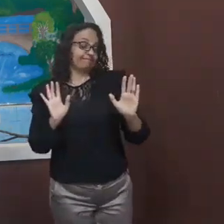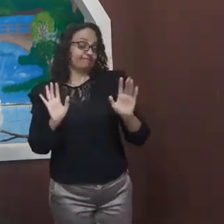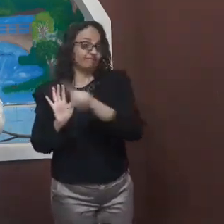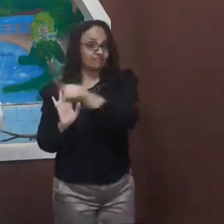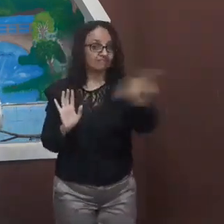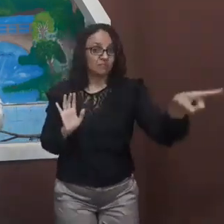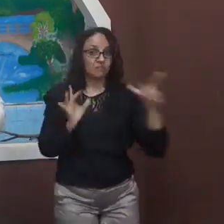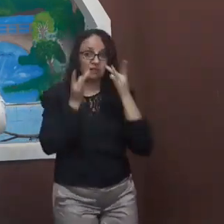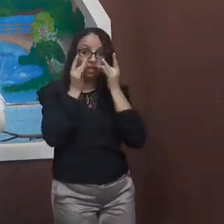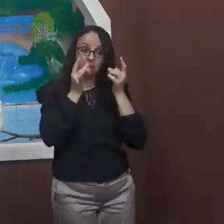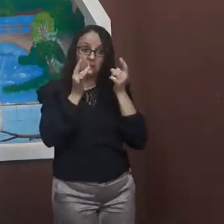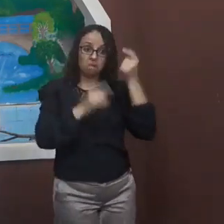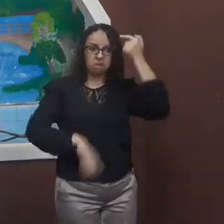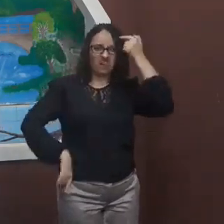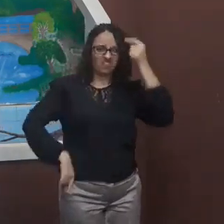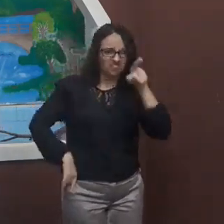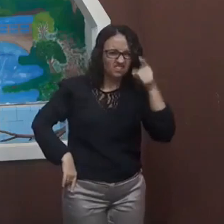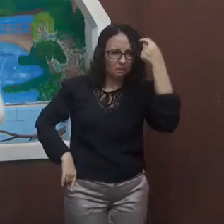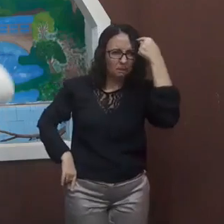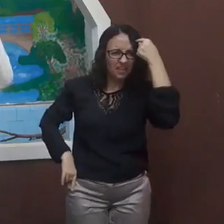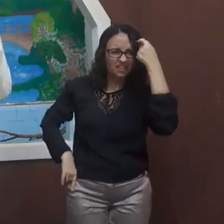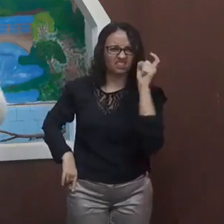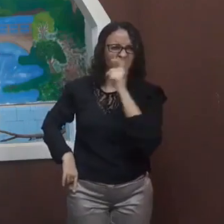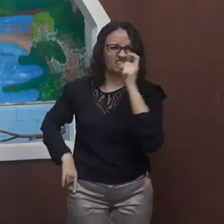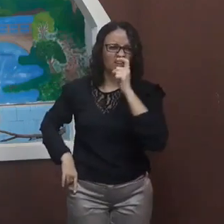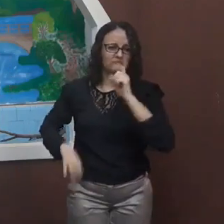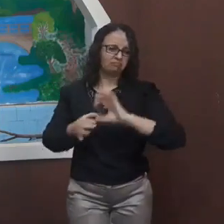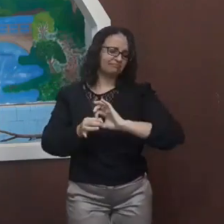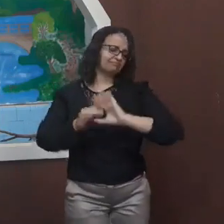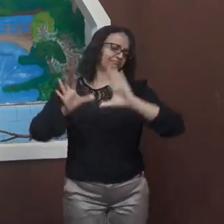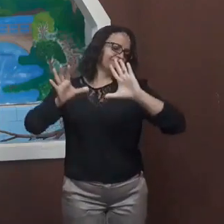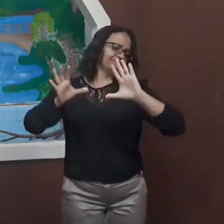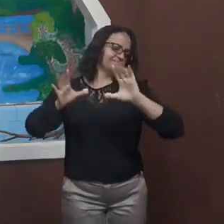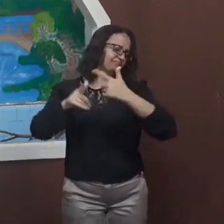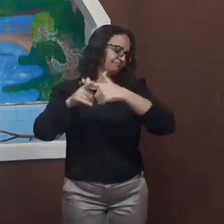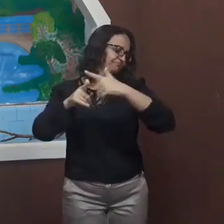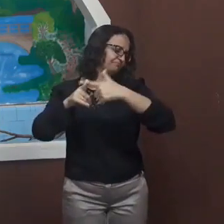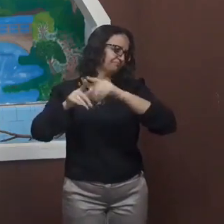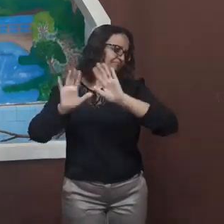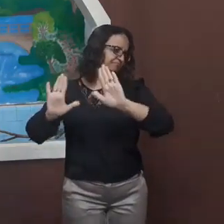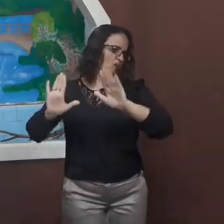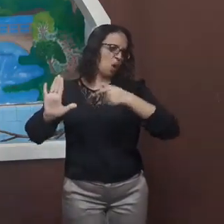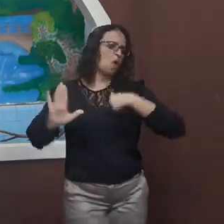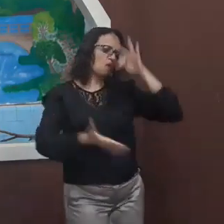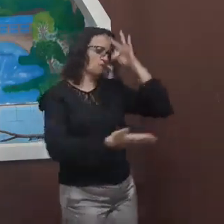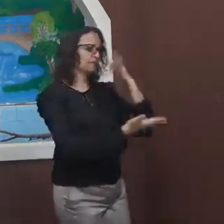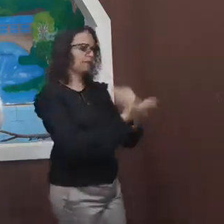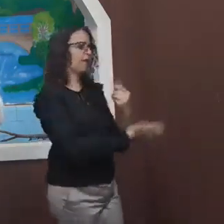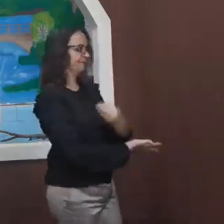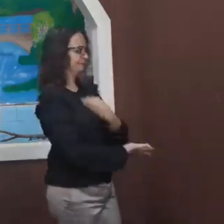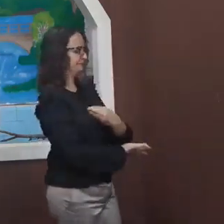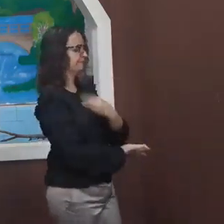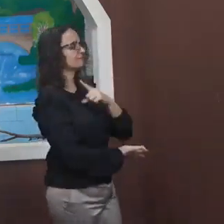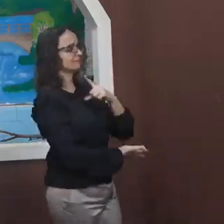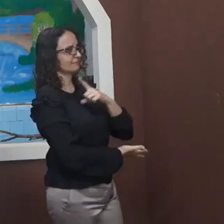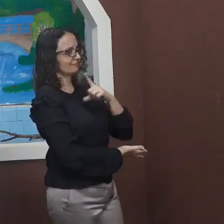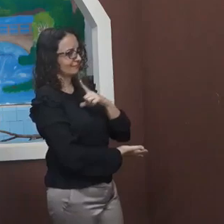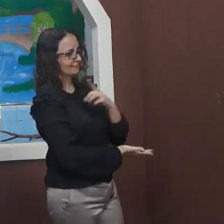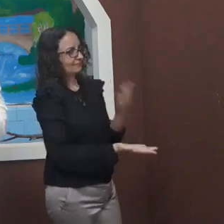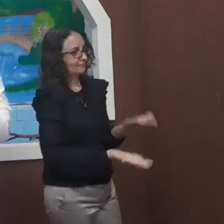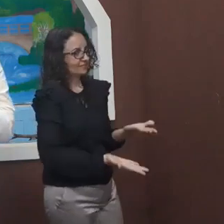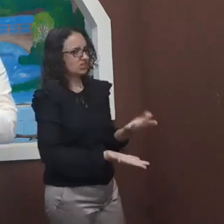se alguém pensa que é mentira, tá bom. Eu vivo de fé. Eu acredito, você pode falar o